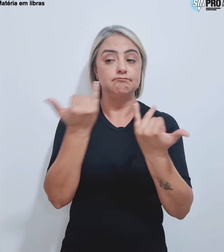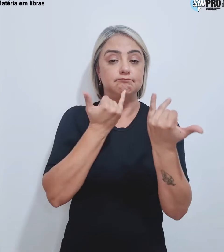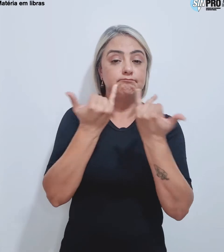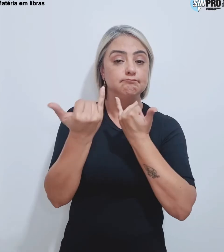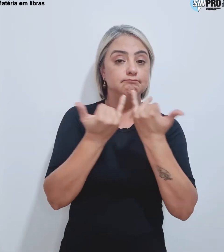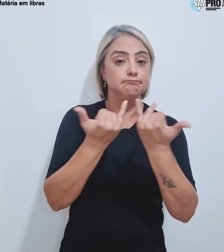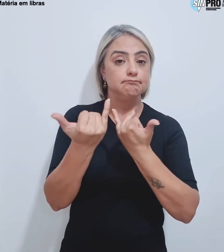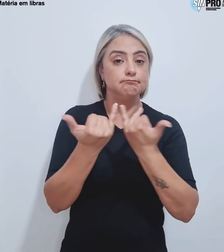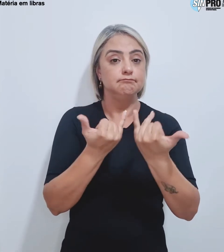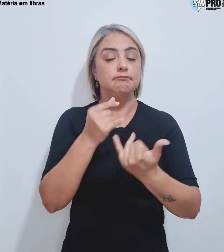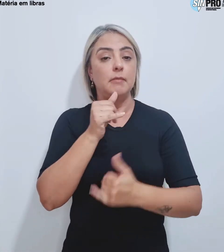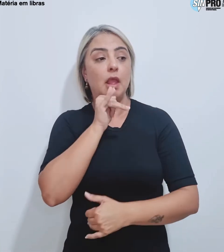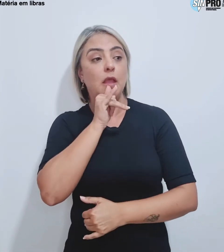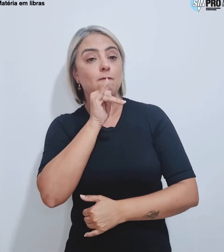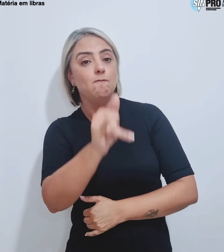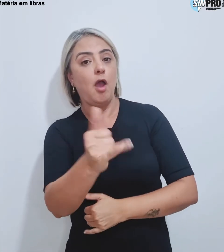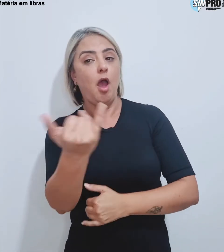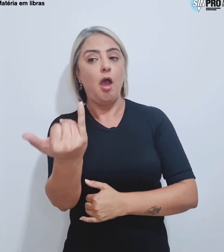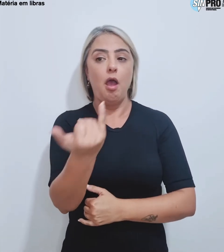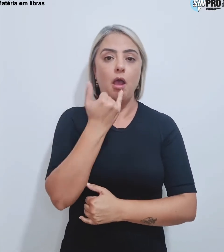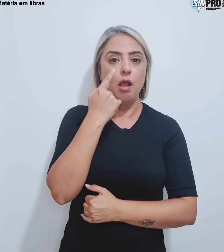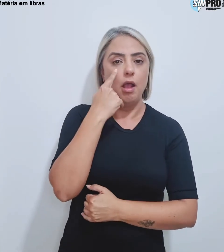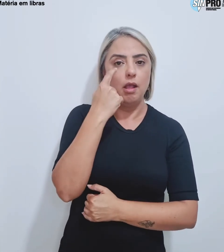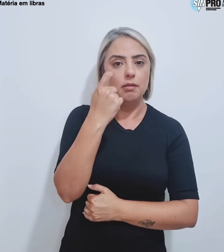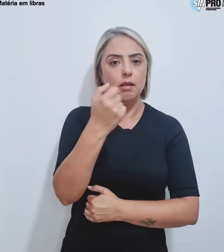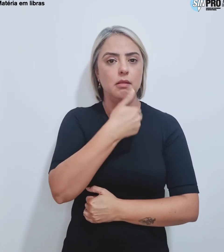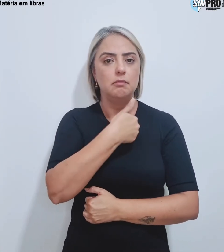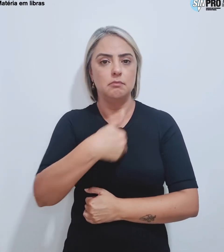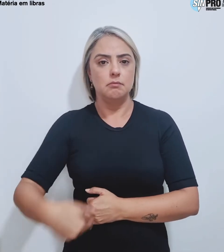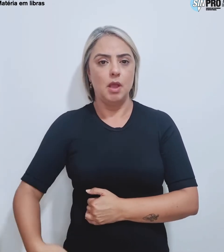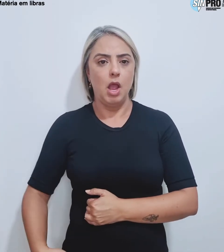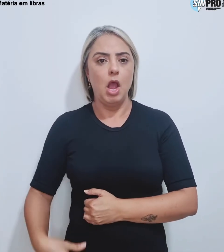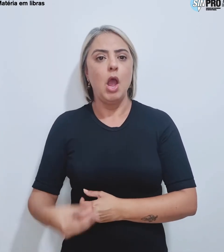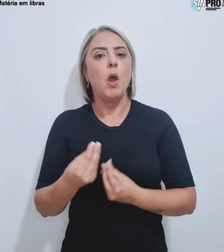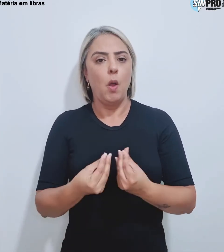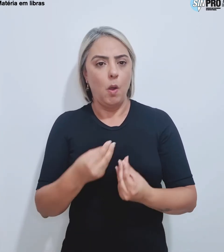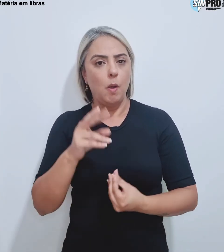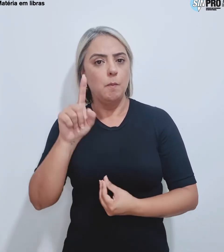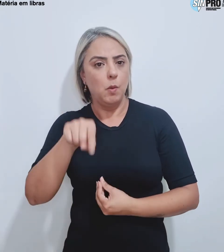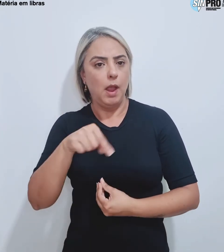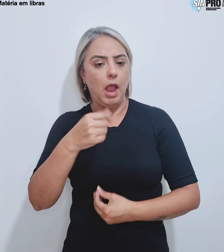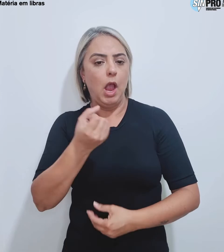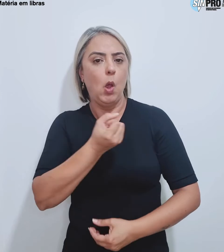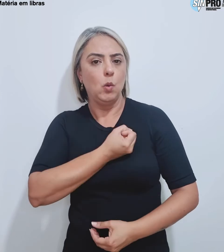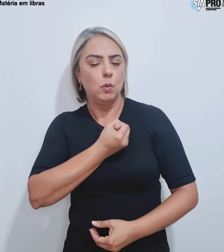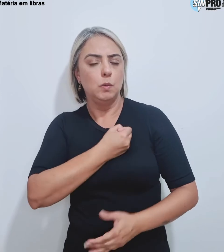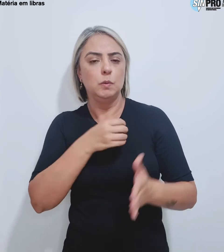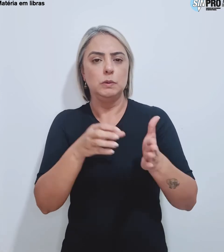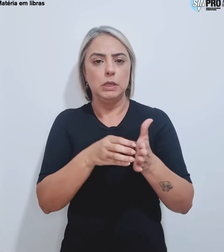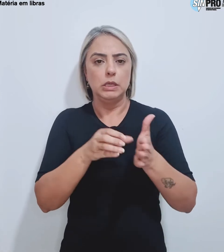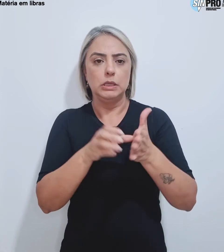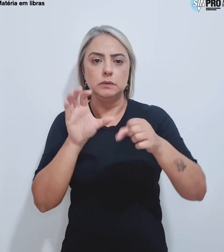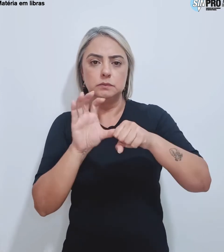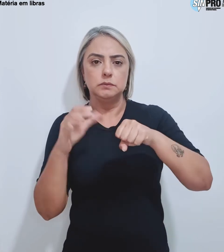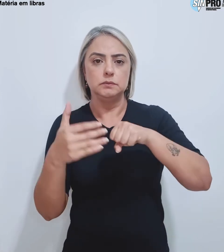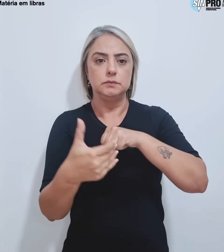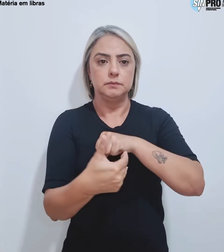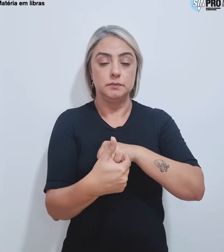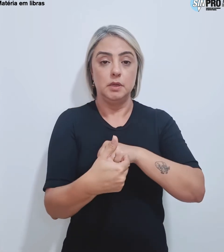à Informação, informações de interesse público, como é o caso dos dados sobre